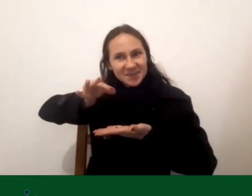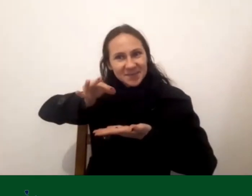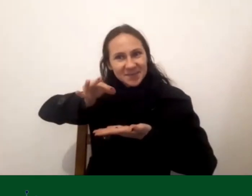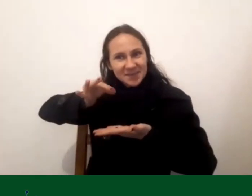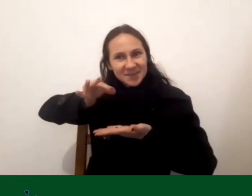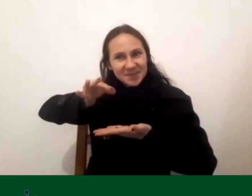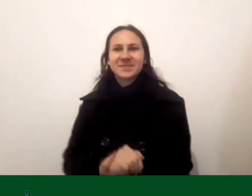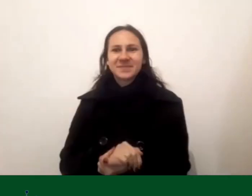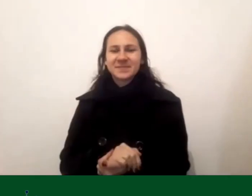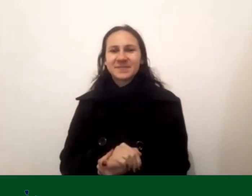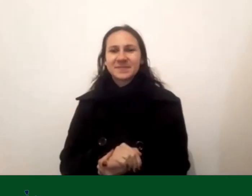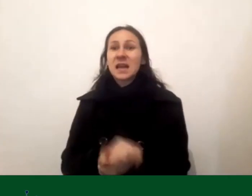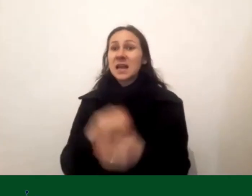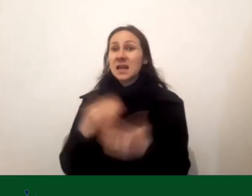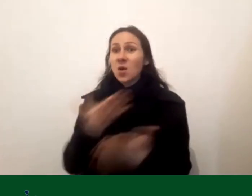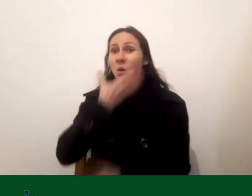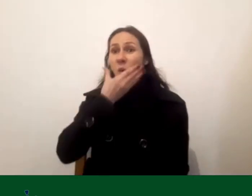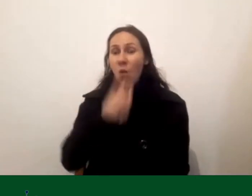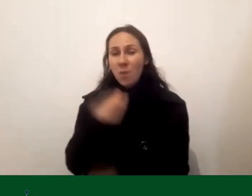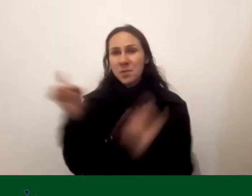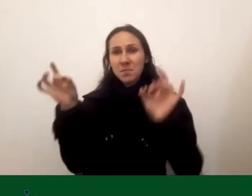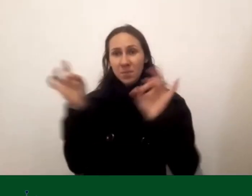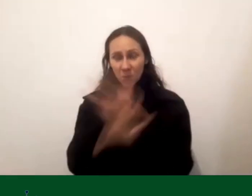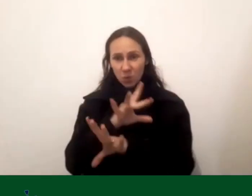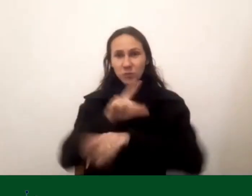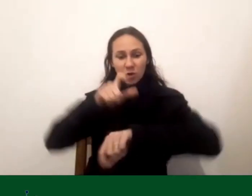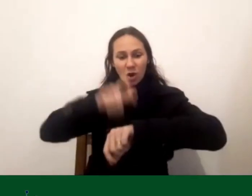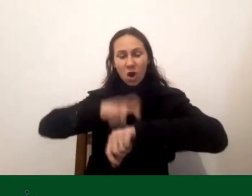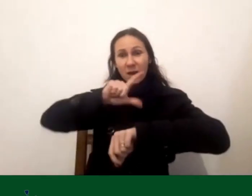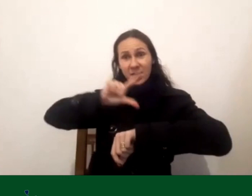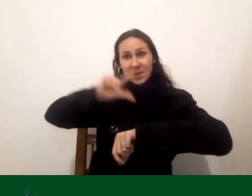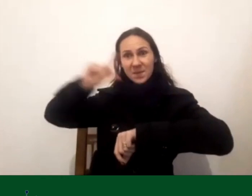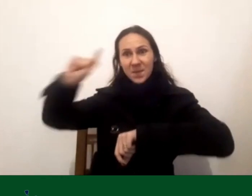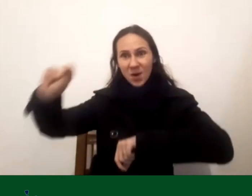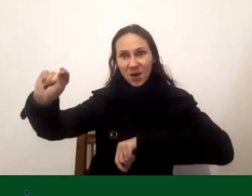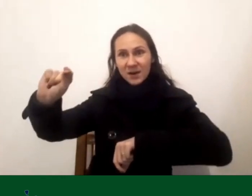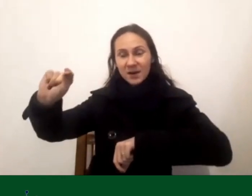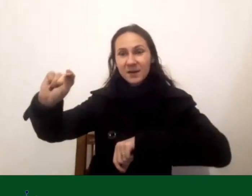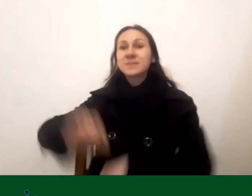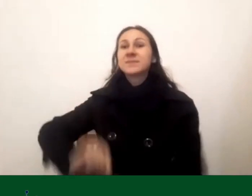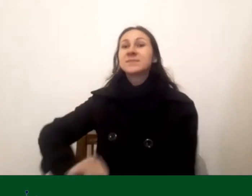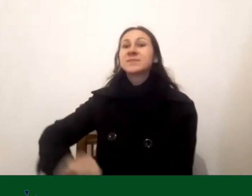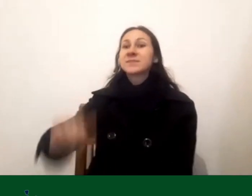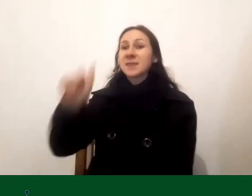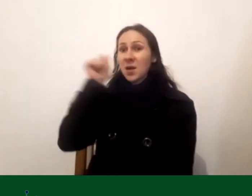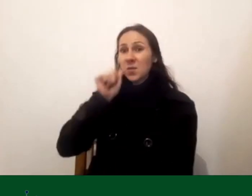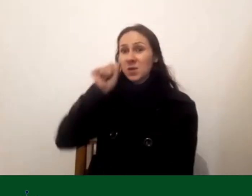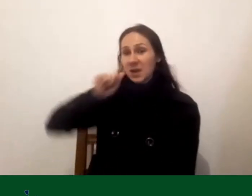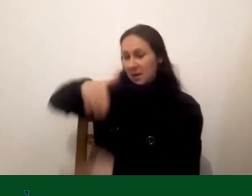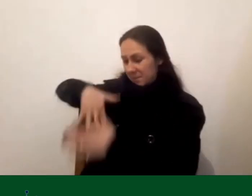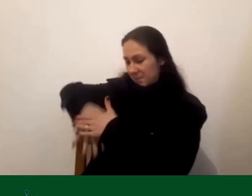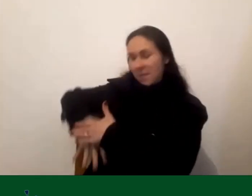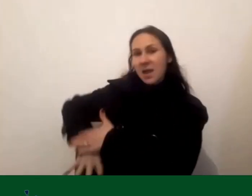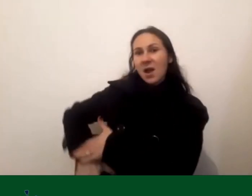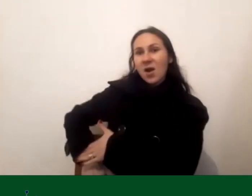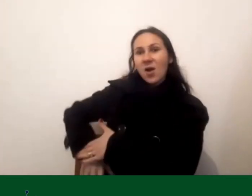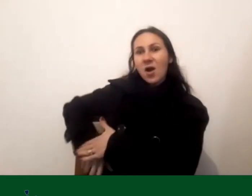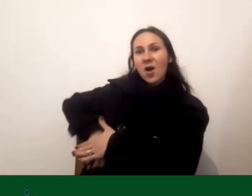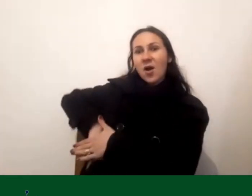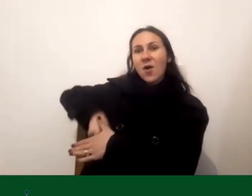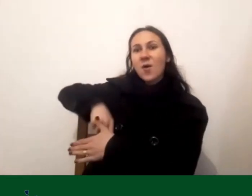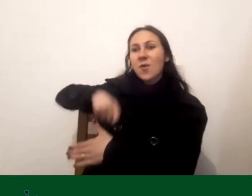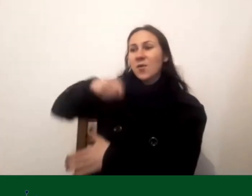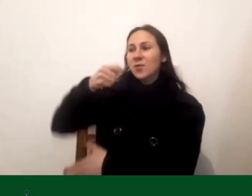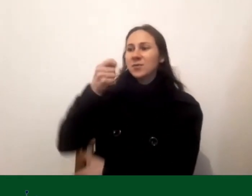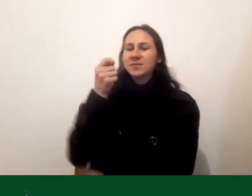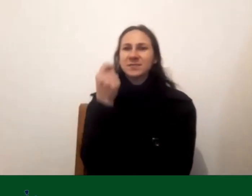Quando ele estava pronto para ir embora, ela colocou a mão no bolso do seu avental e tirou de lá